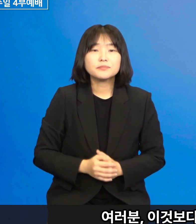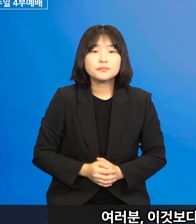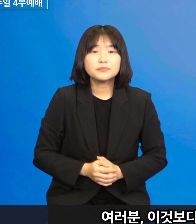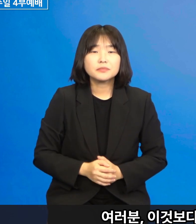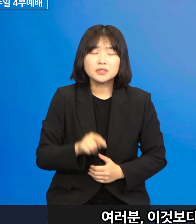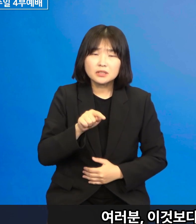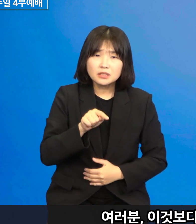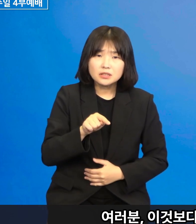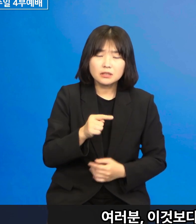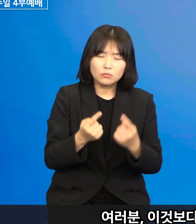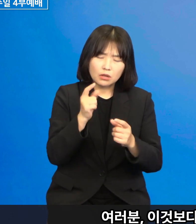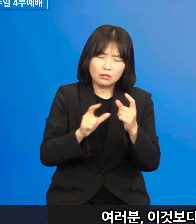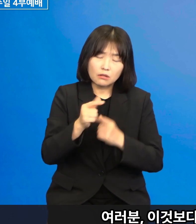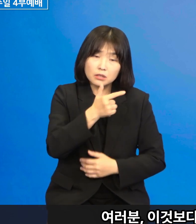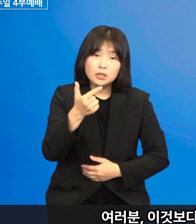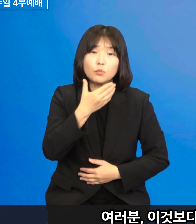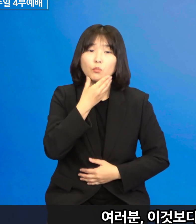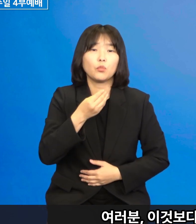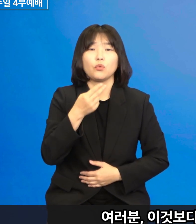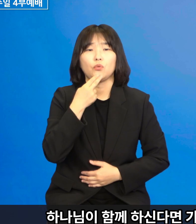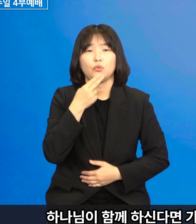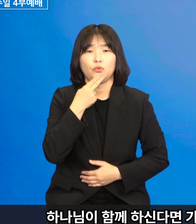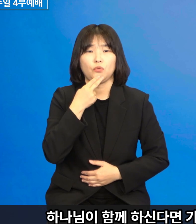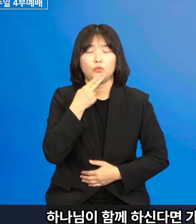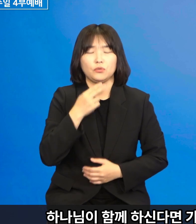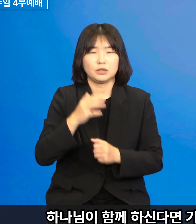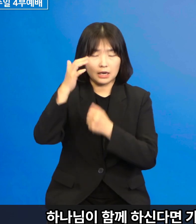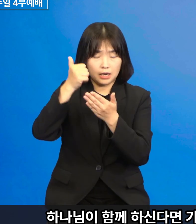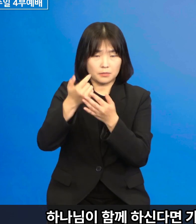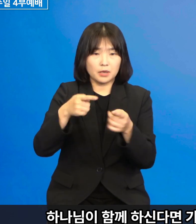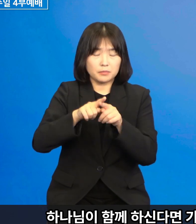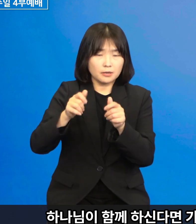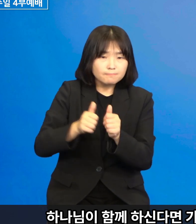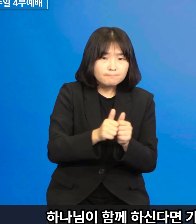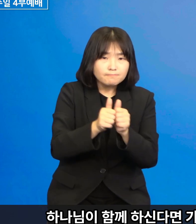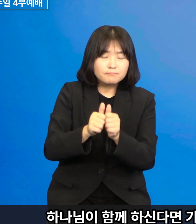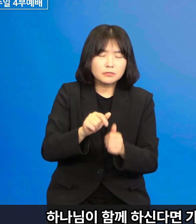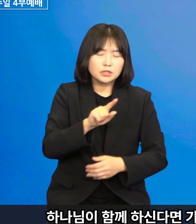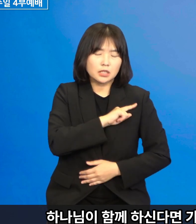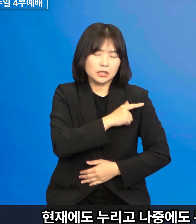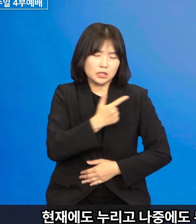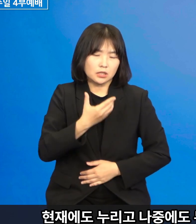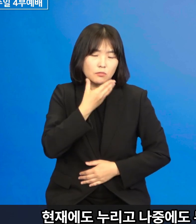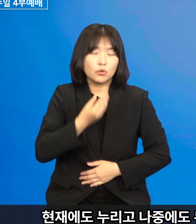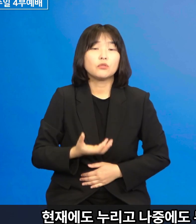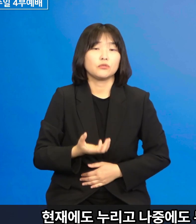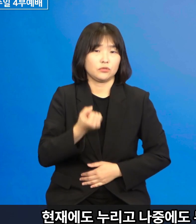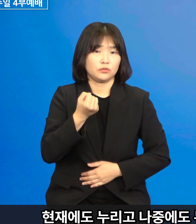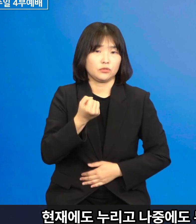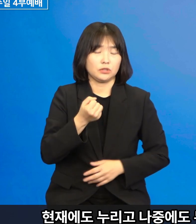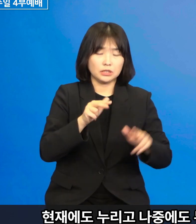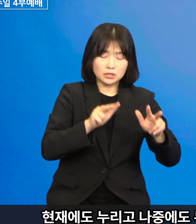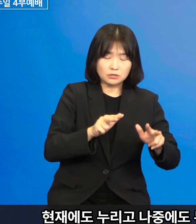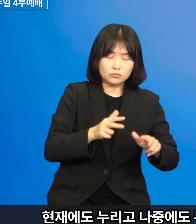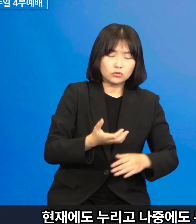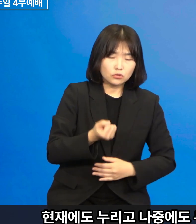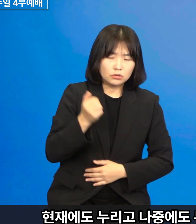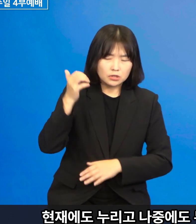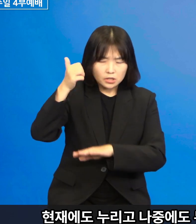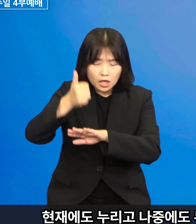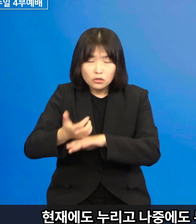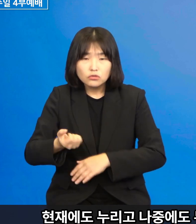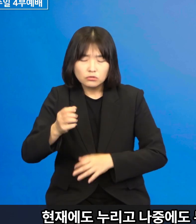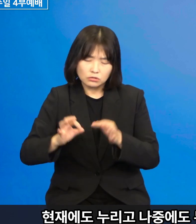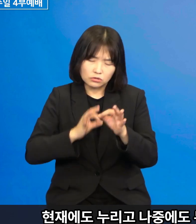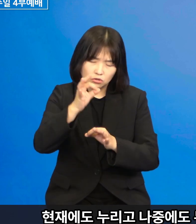여러분 이것보다 더한 복은 없는 거예요. 하나님이 함께 하신다면 가장 큰 복을 누리고 있는 것입니다. 현재에도 누리고 나중에도 누리고